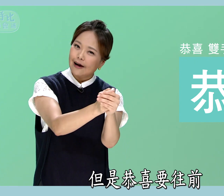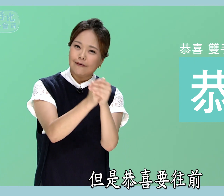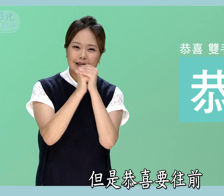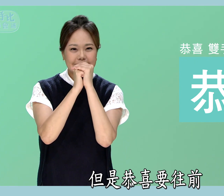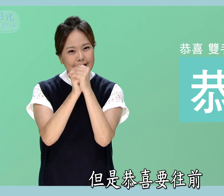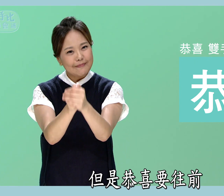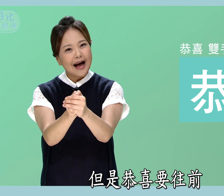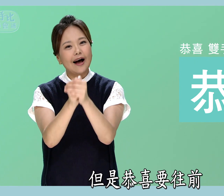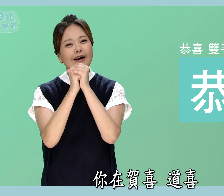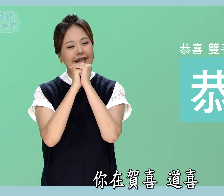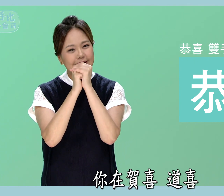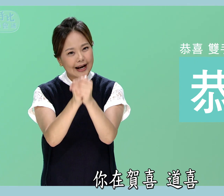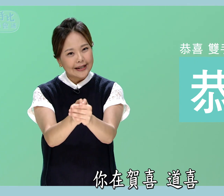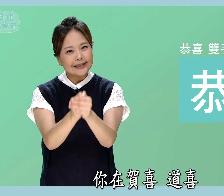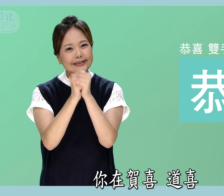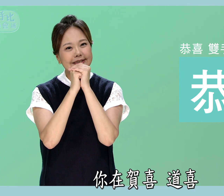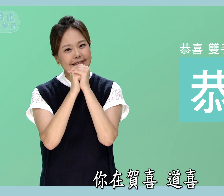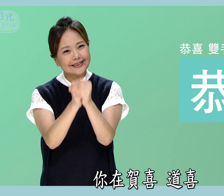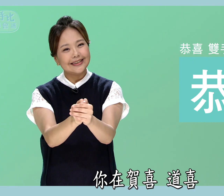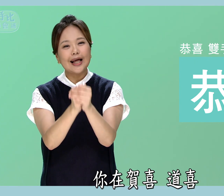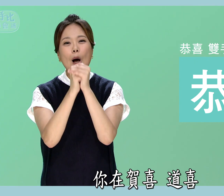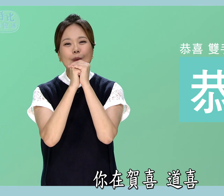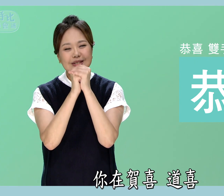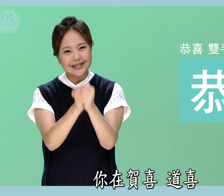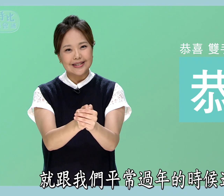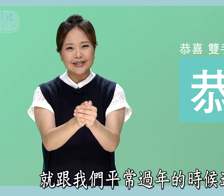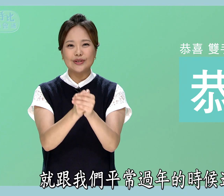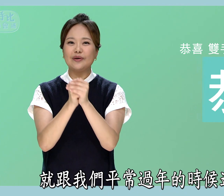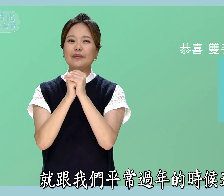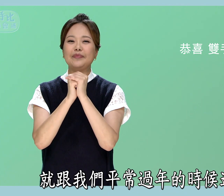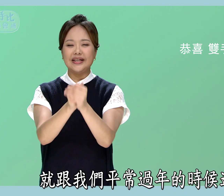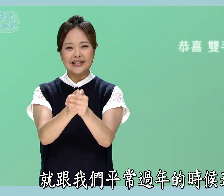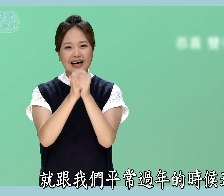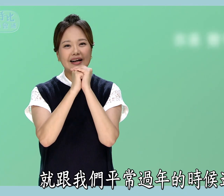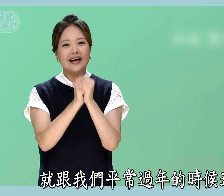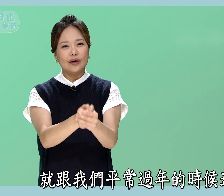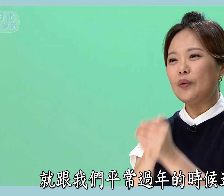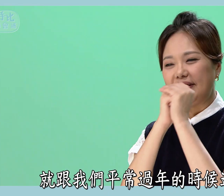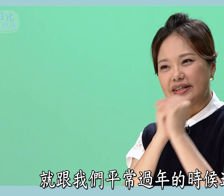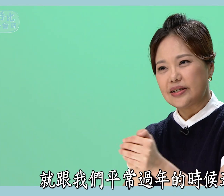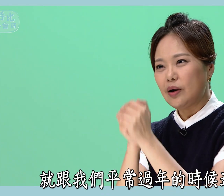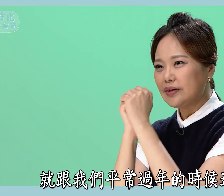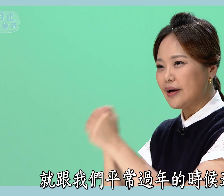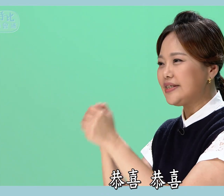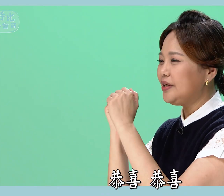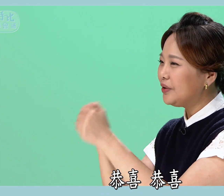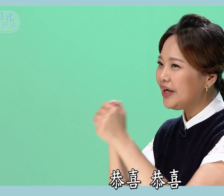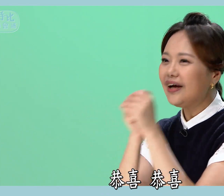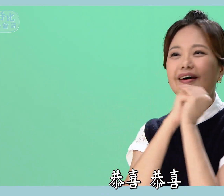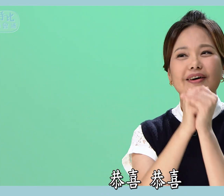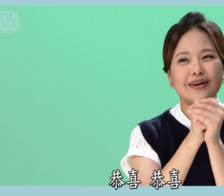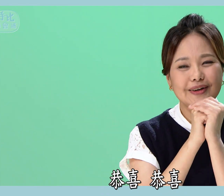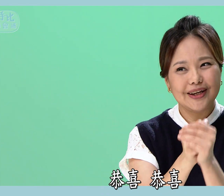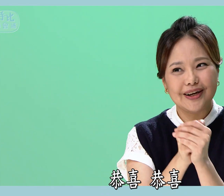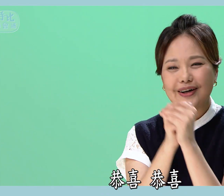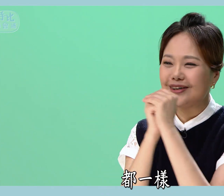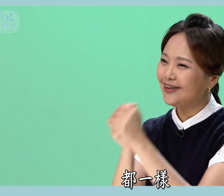往前嘛，你在贺喜道喜，就跟我们平常过年时候道喜恭喜哦恭喜哦都一